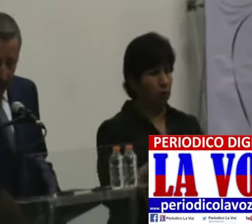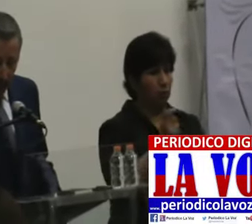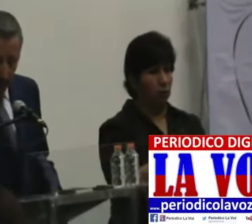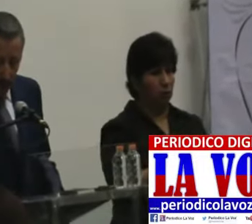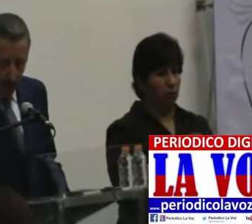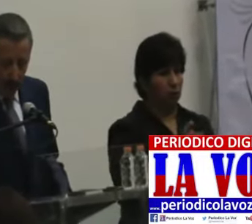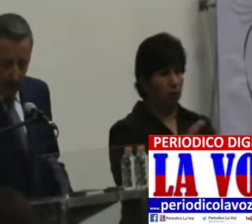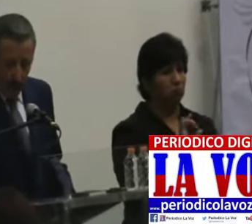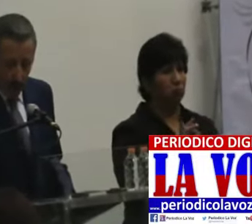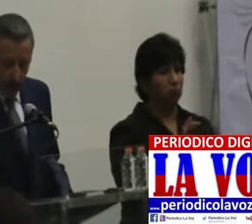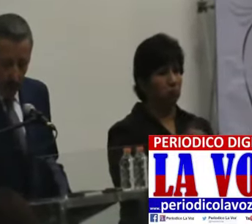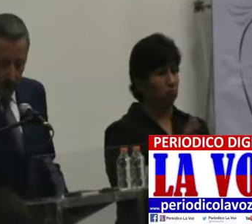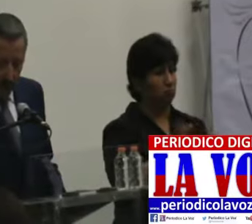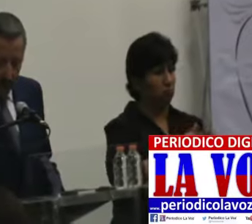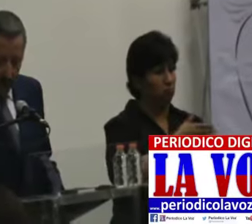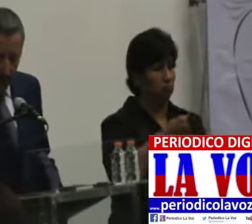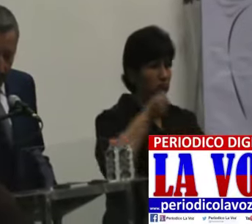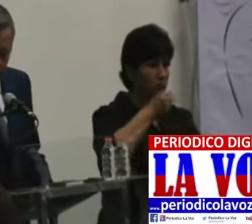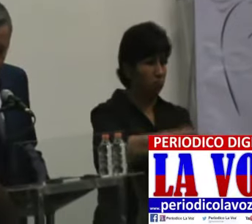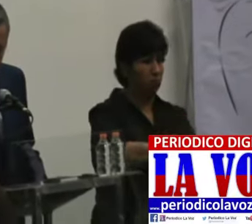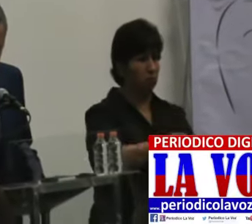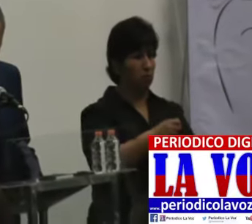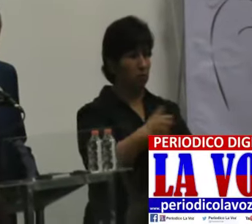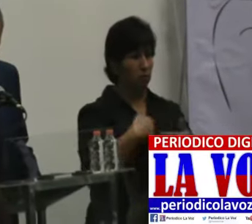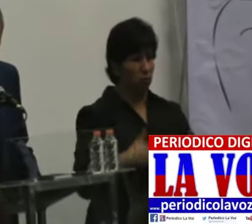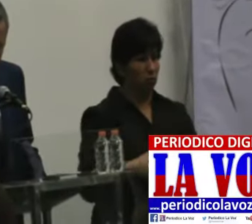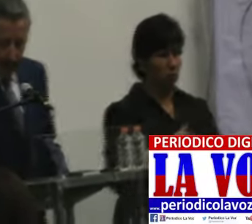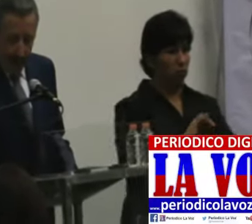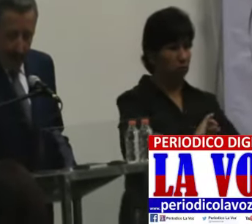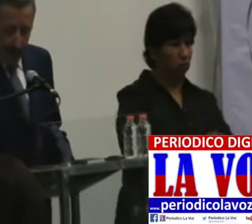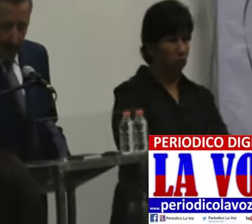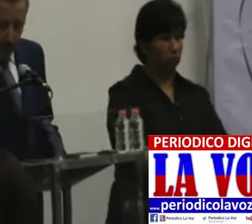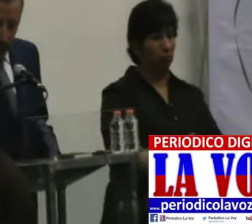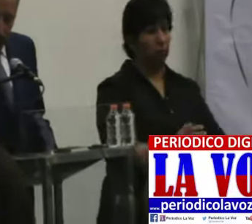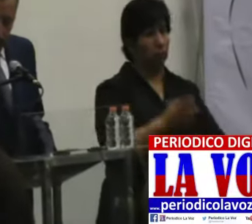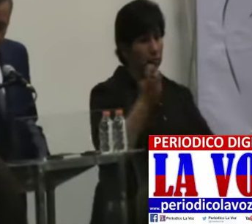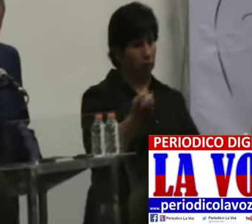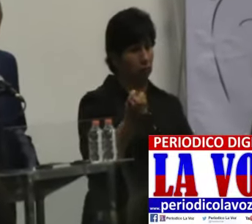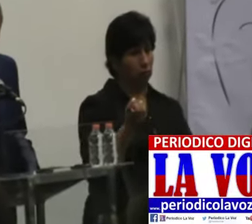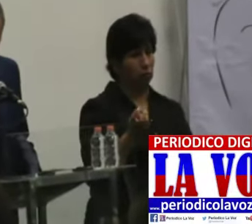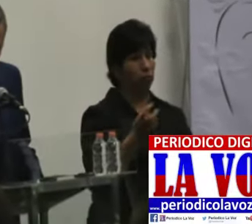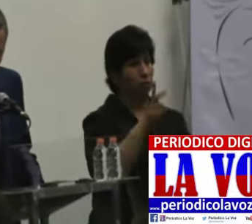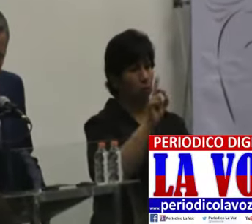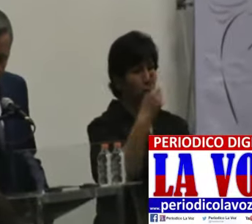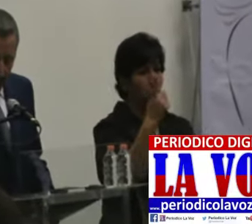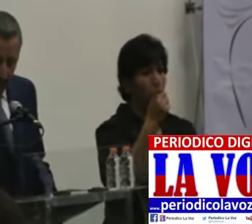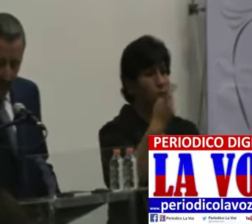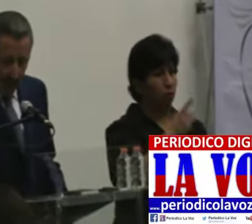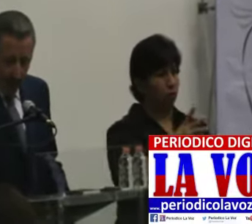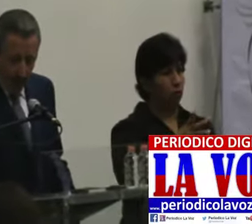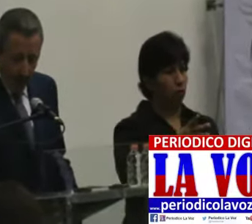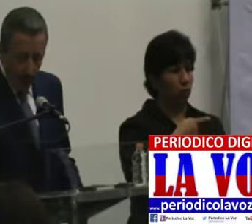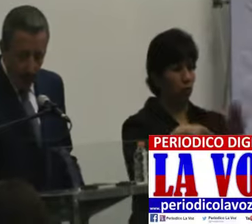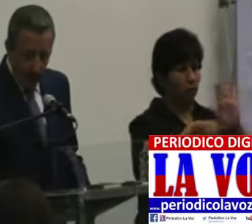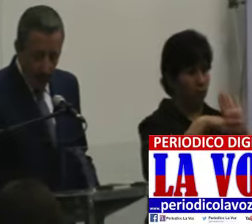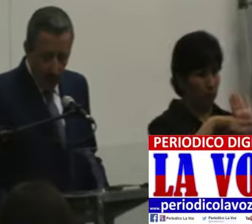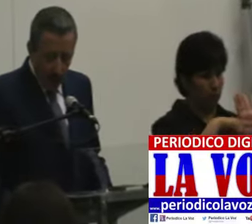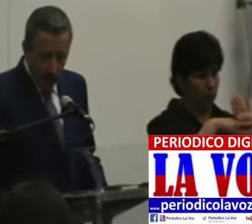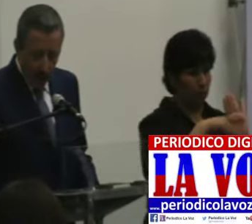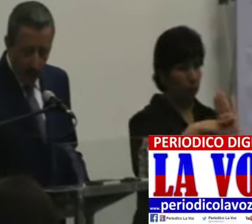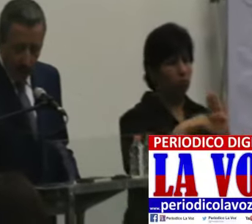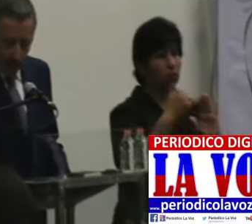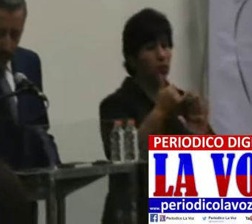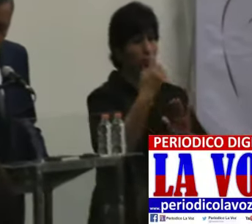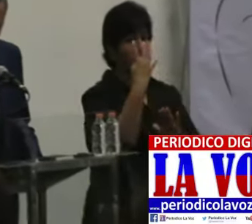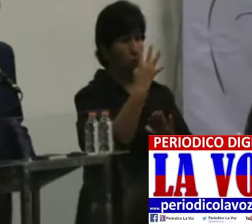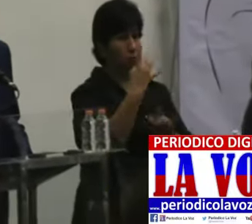de probable tortura o tratos crueles, inhumanos o degradantes. De ellos, 31 fueron en sentido negativo y solo